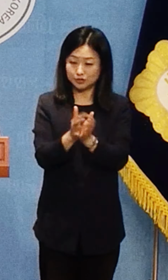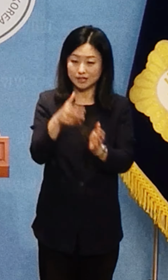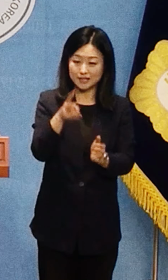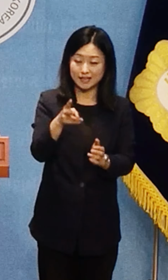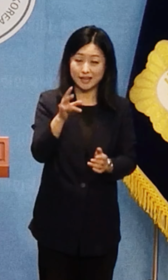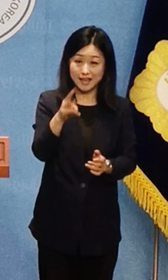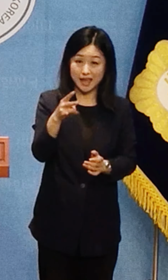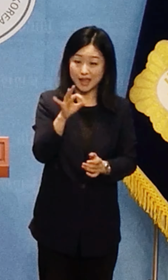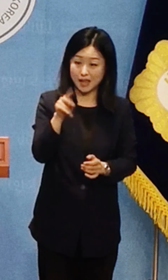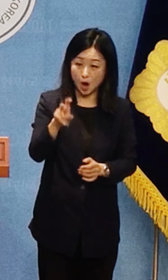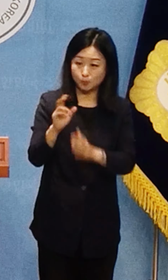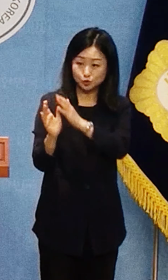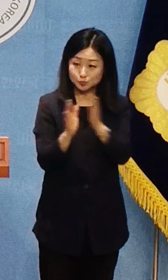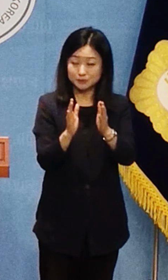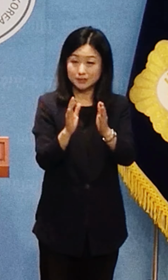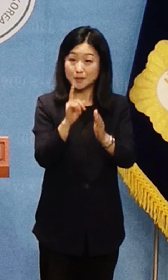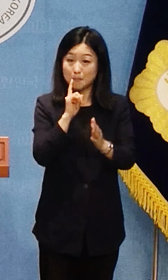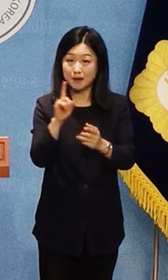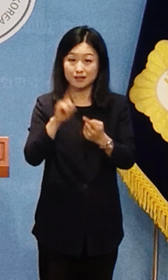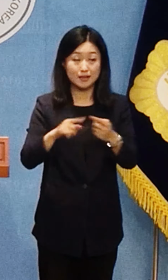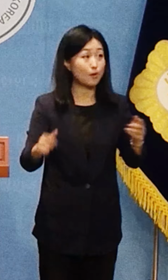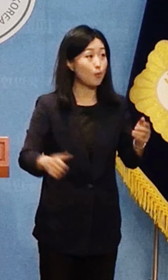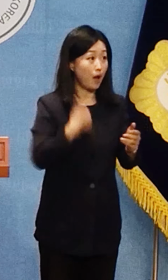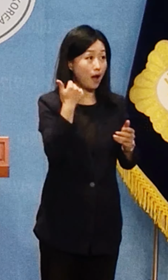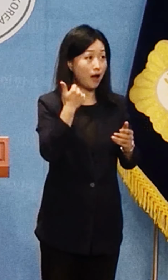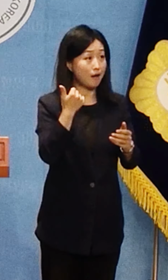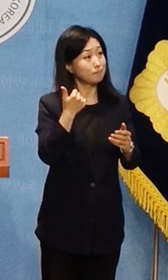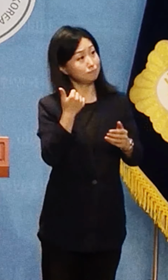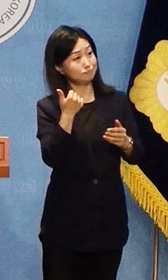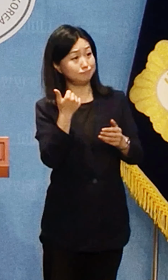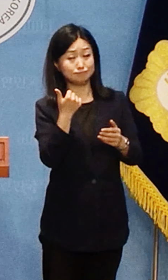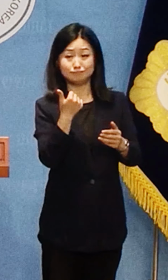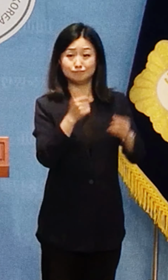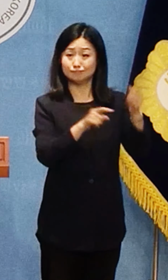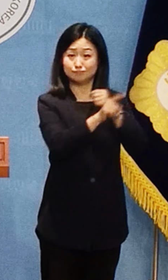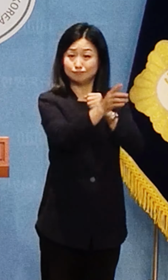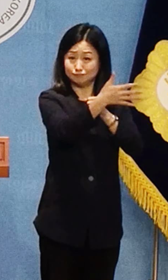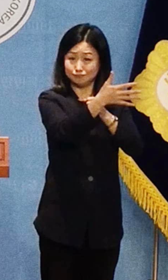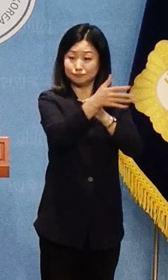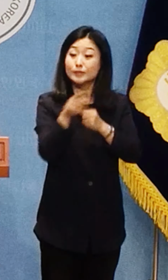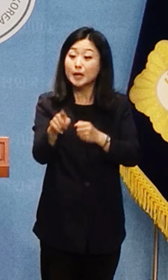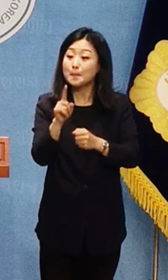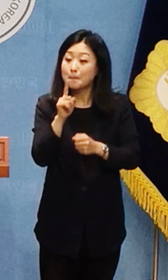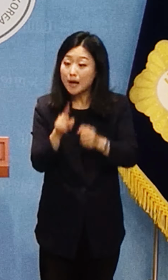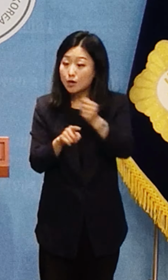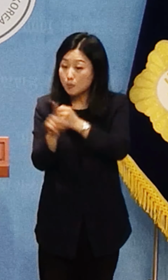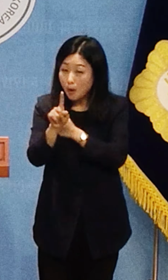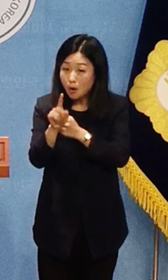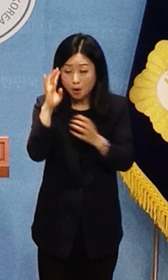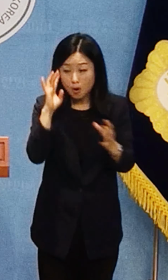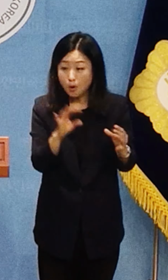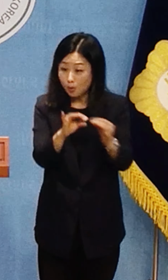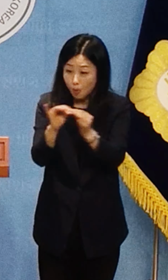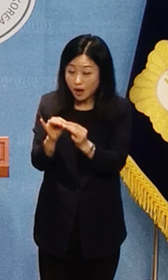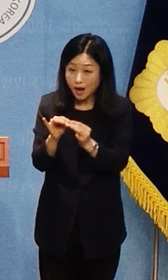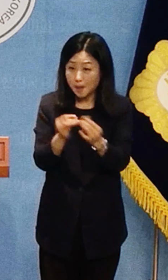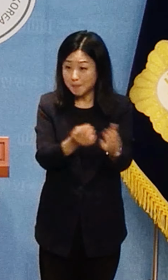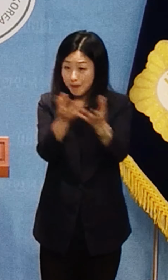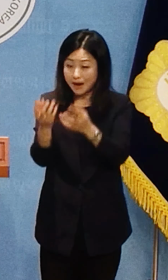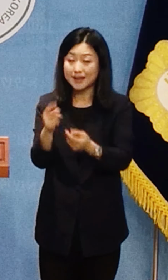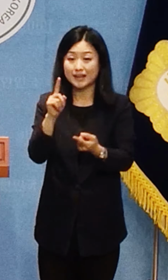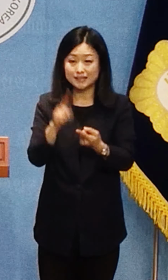주장에 발끈할 때가 아닙니다 왜 그런 비상식적인 주장이 나오고 그런데도 공감하는 이들이 많은가에